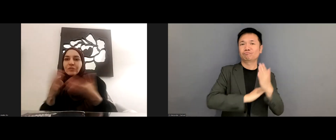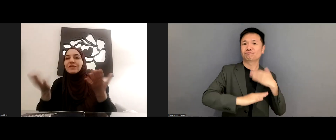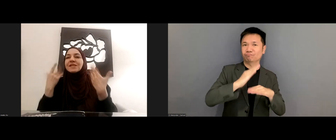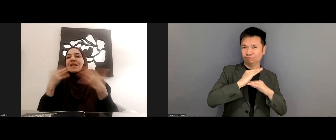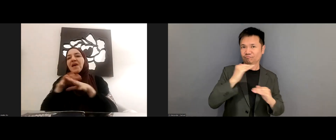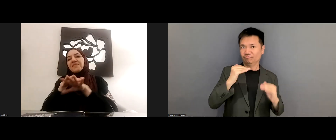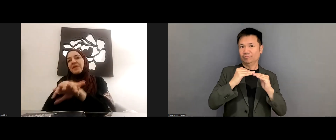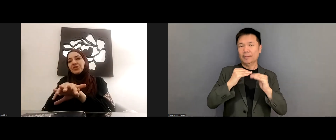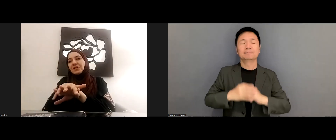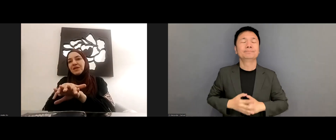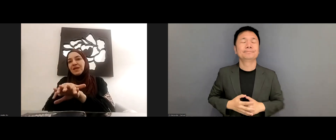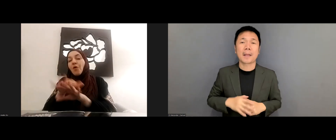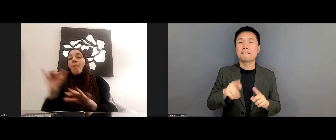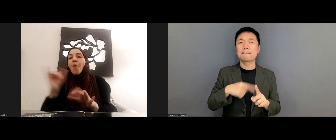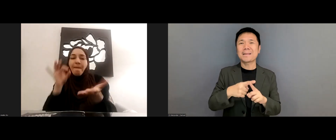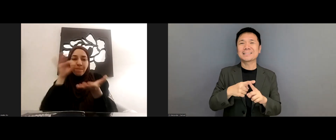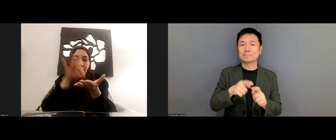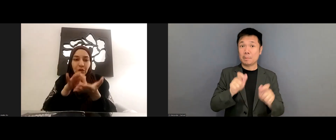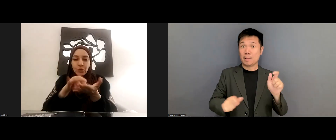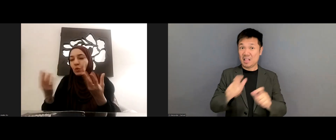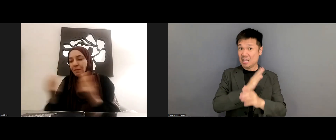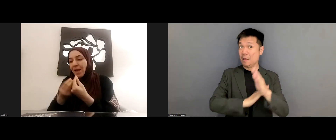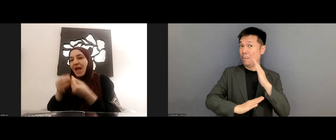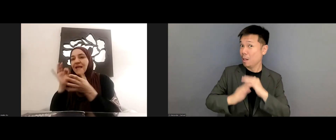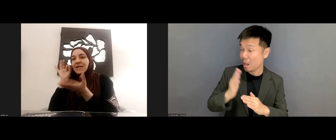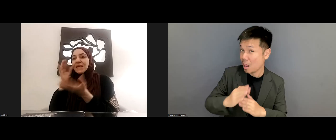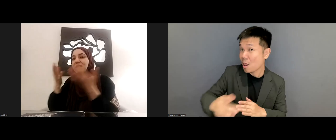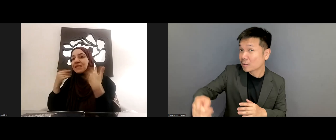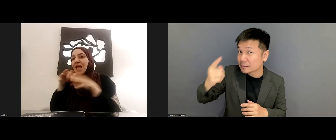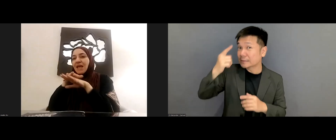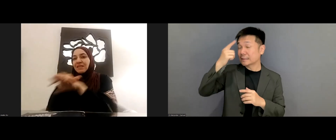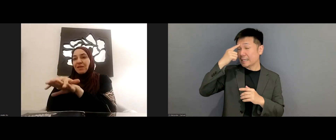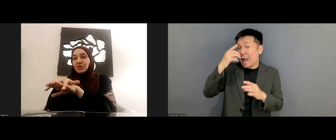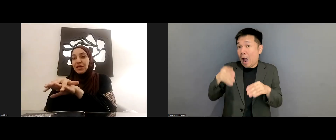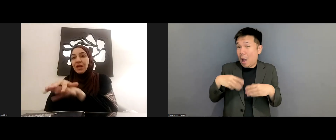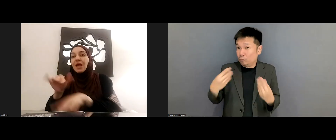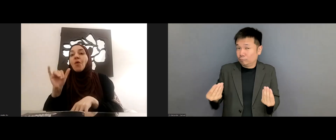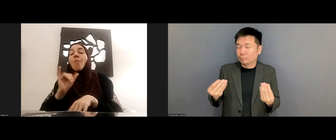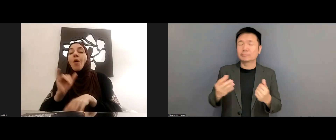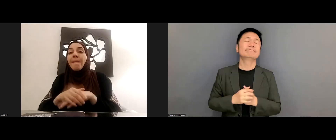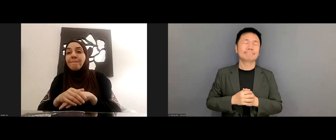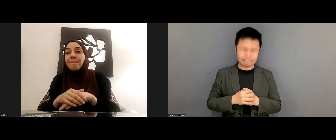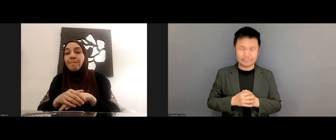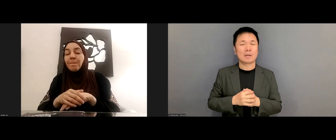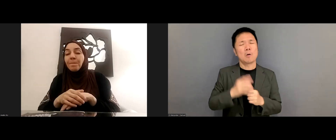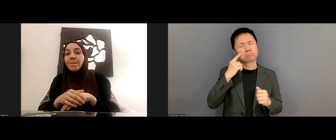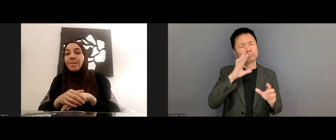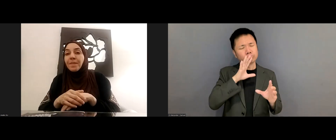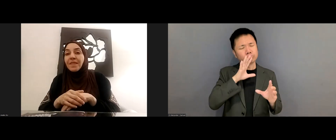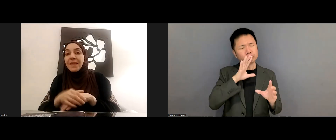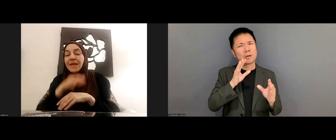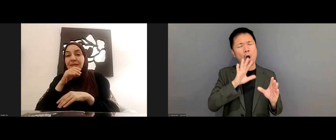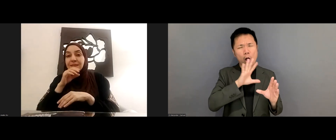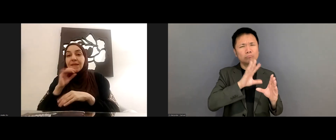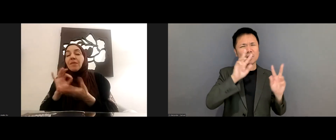مع persons with المستفيد. هل نحن أمام disabilities. نحن We بالأردن أمام have تحدي في discussed موضوع such matters السياحة الميسرة أو exhaustively, and we have التهيئة discussed البيئية